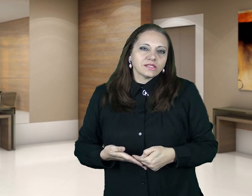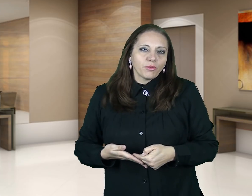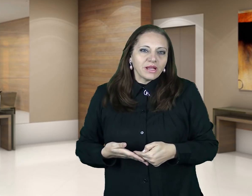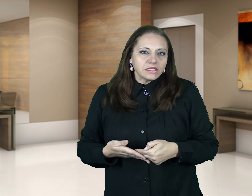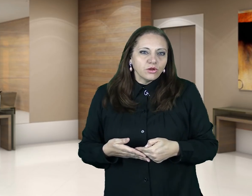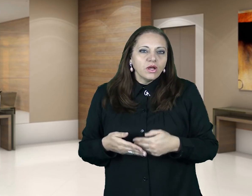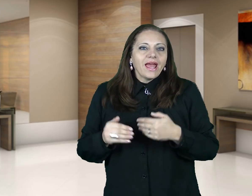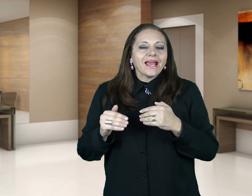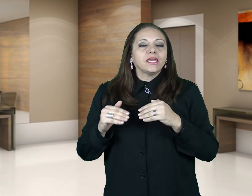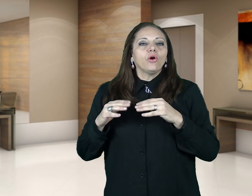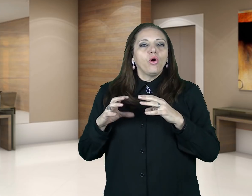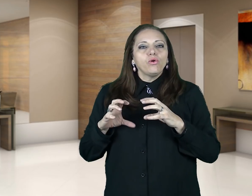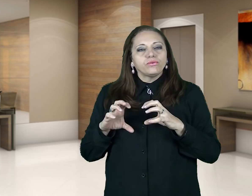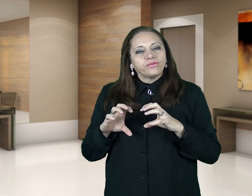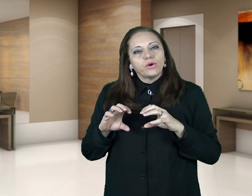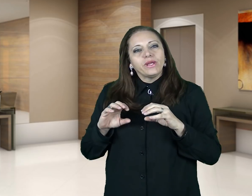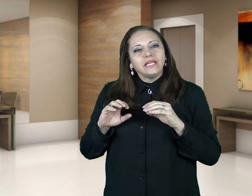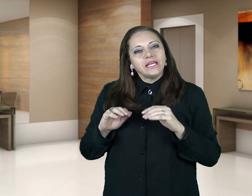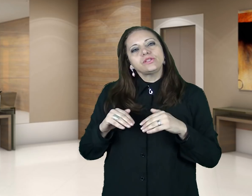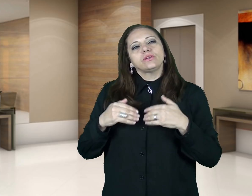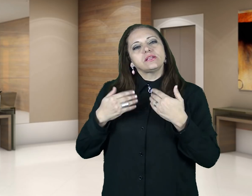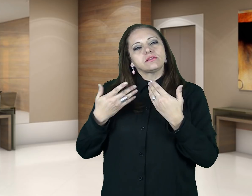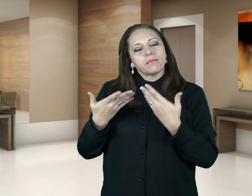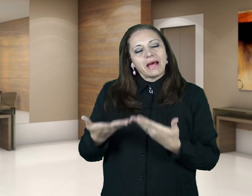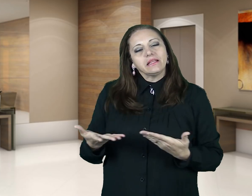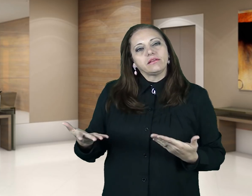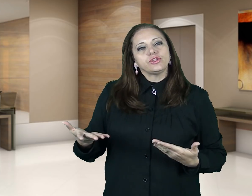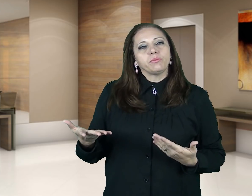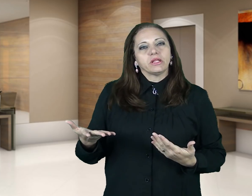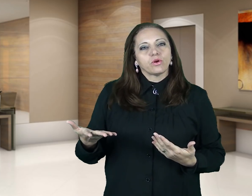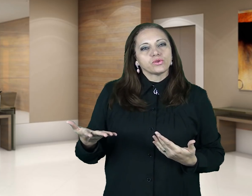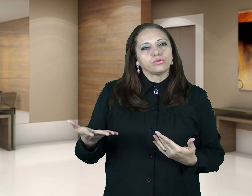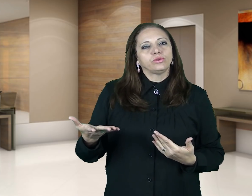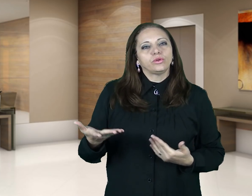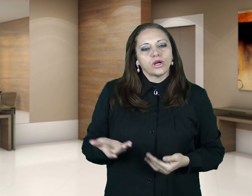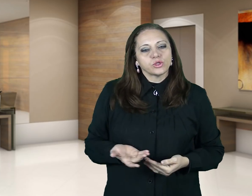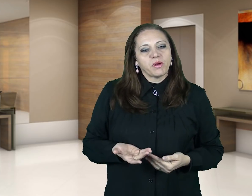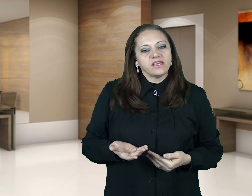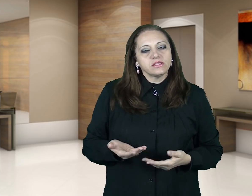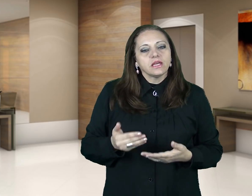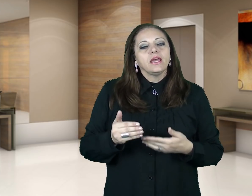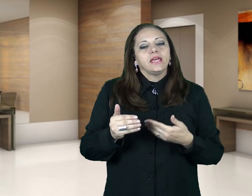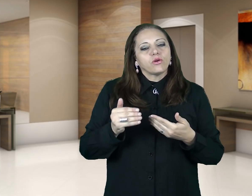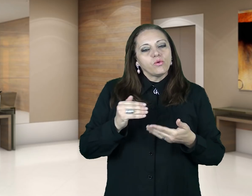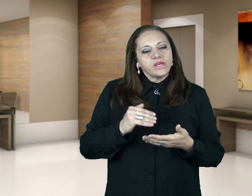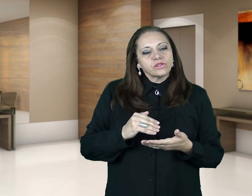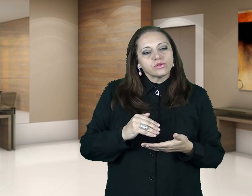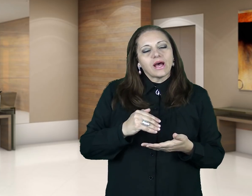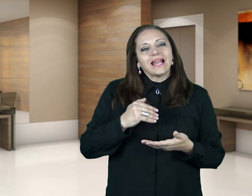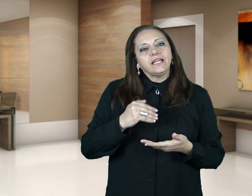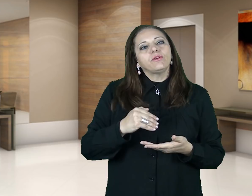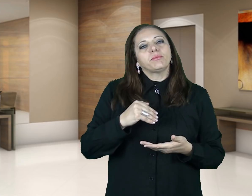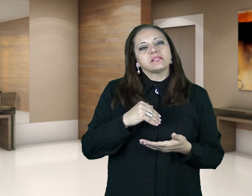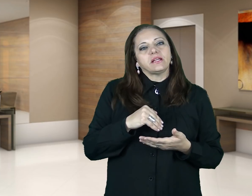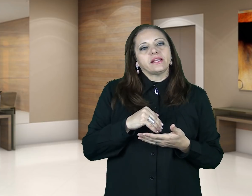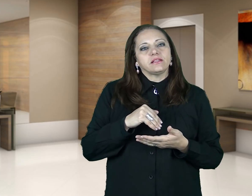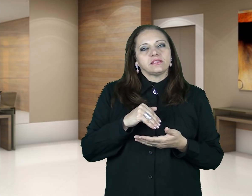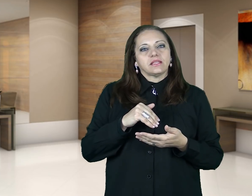ao Brasil, é que houve o início desse trabalho de atendimento ao surdo no nosso país, e com isso a língua brasileira de